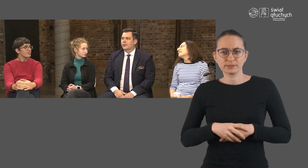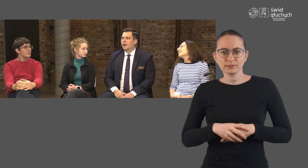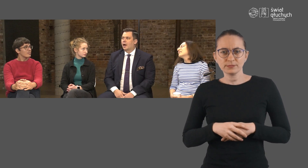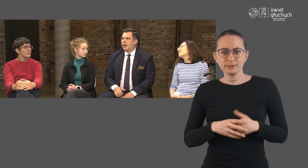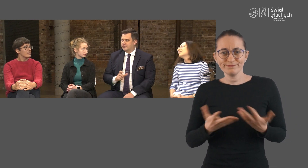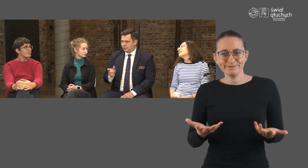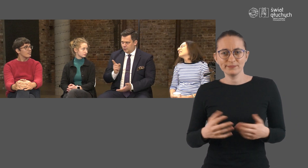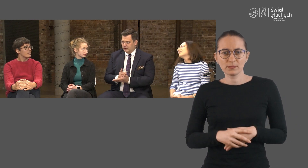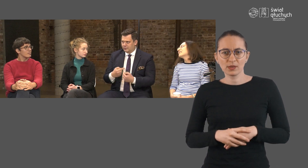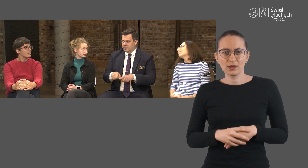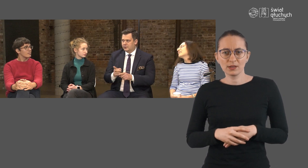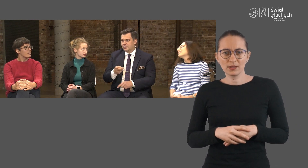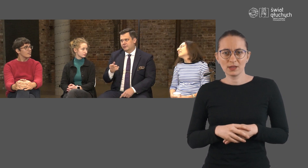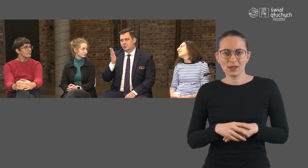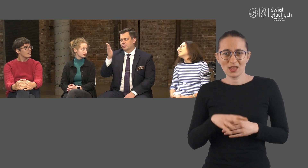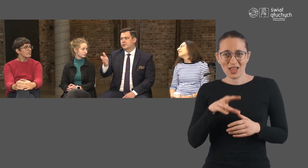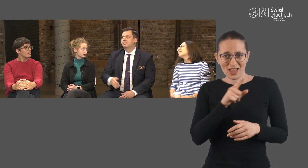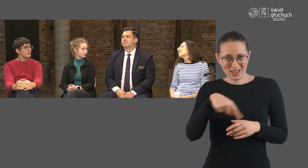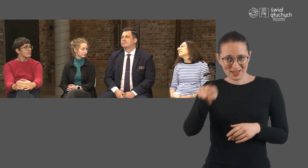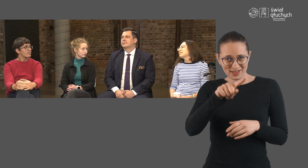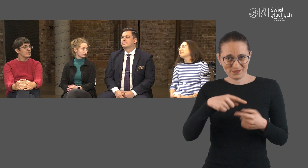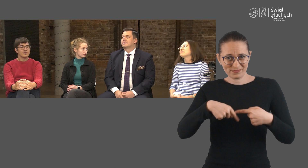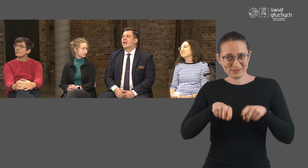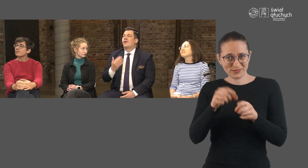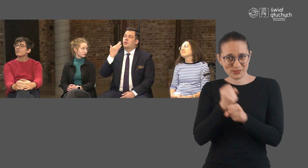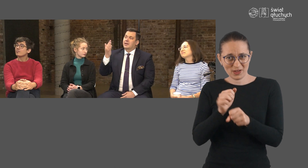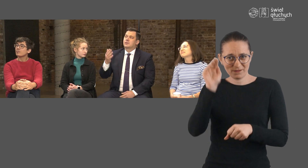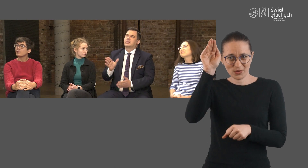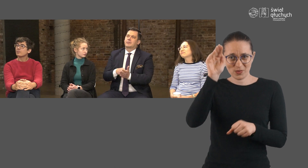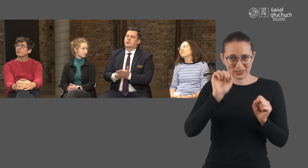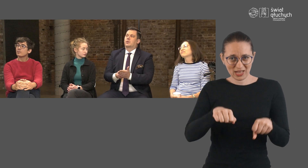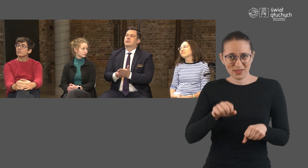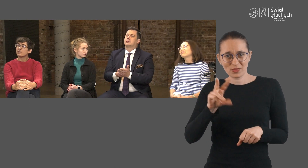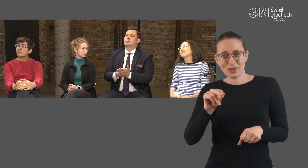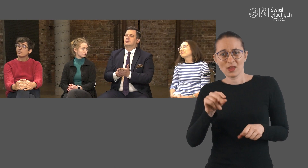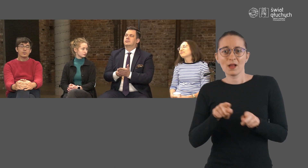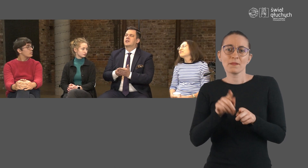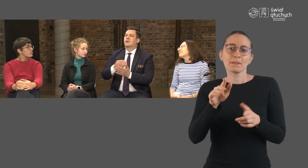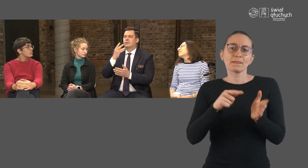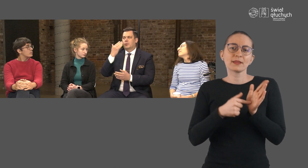No, ale czy to się uda wykonać kiedyś w przyszłości? Wyobraźcie sobie